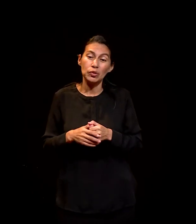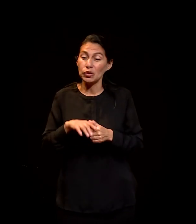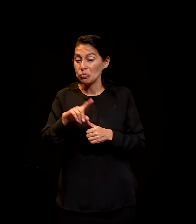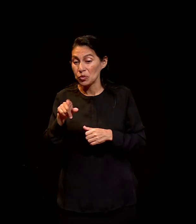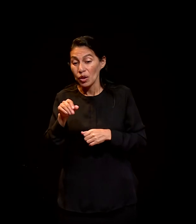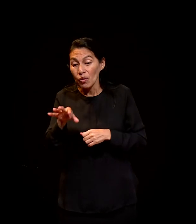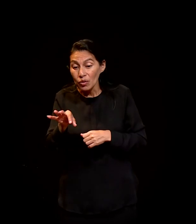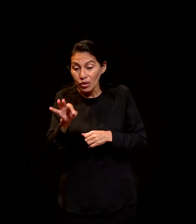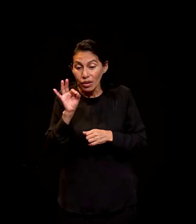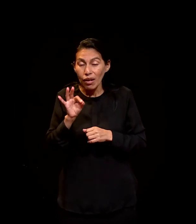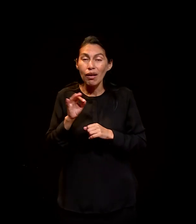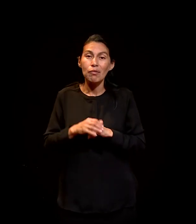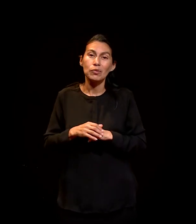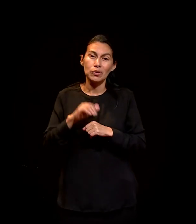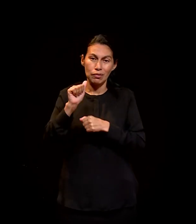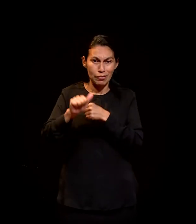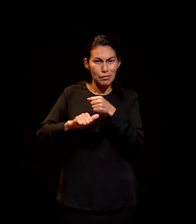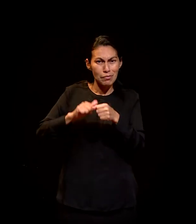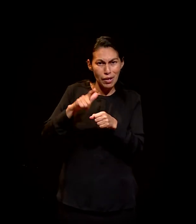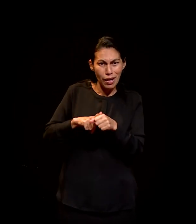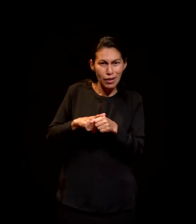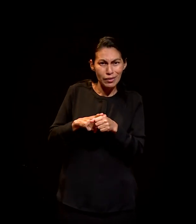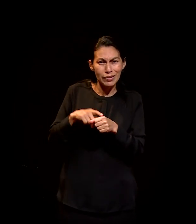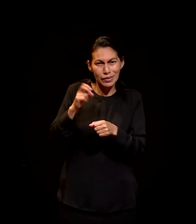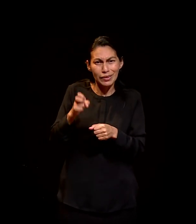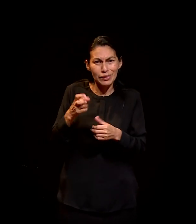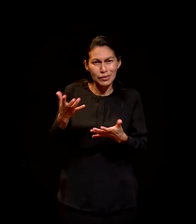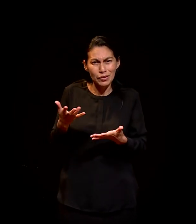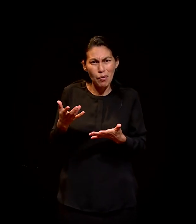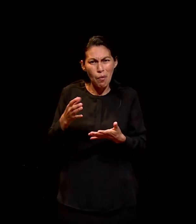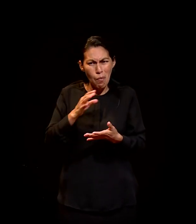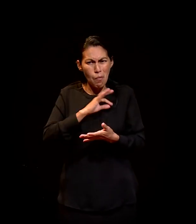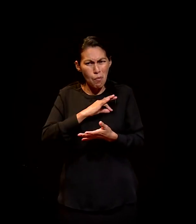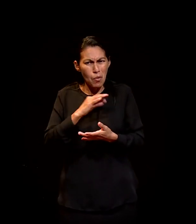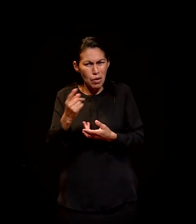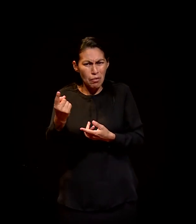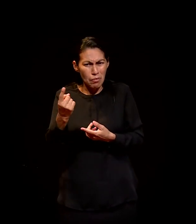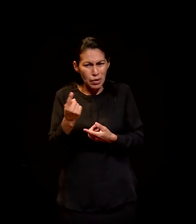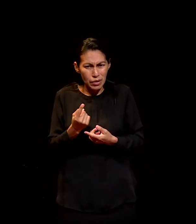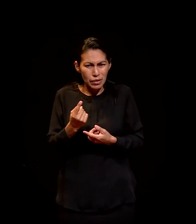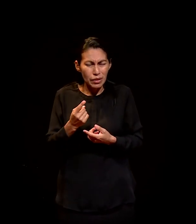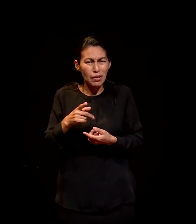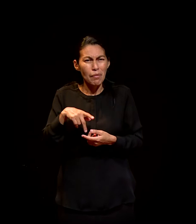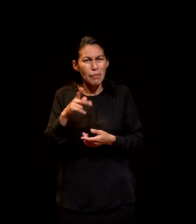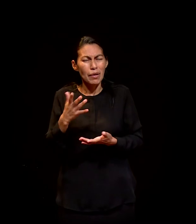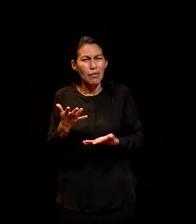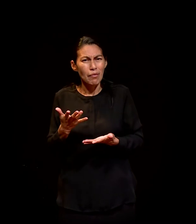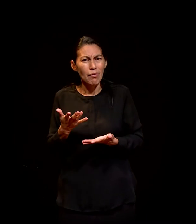que estos animales tienen y pueden regresar pero